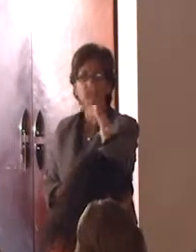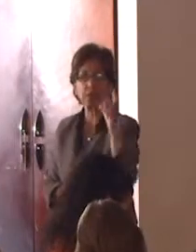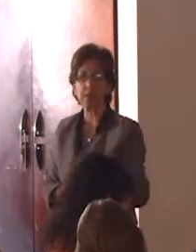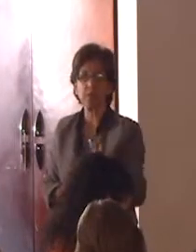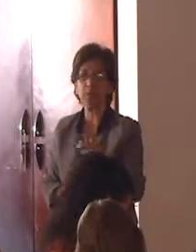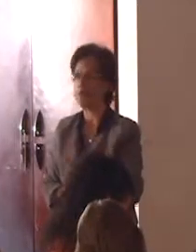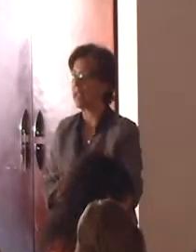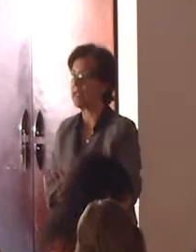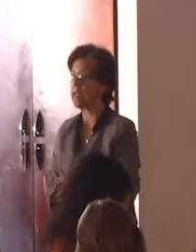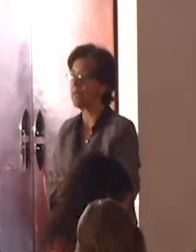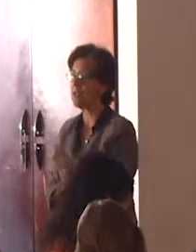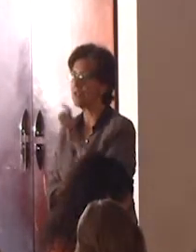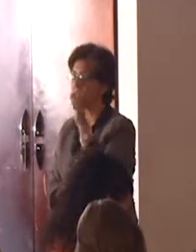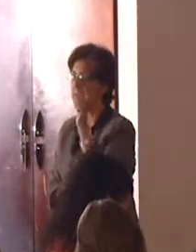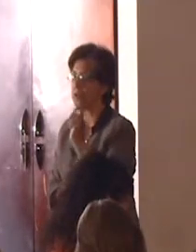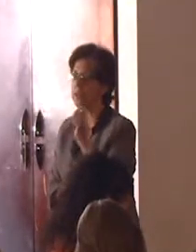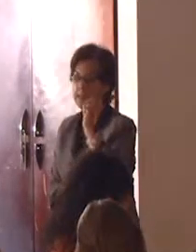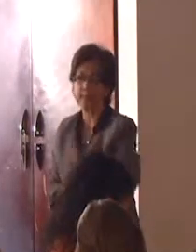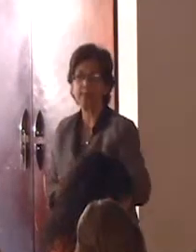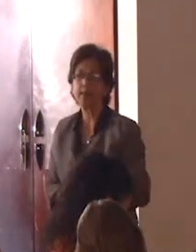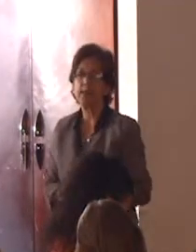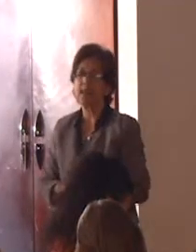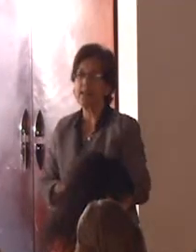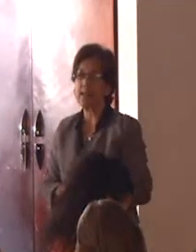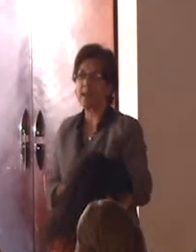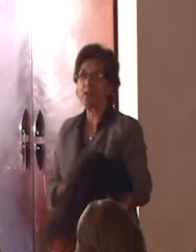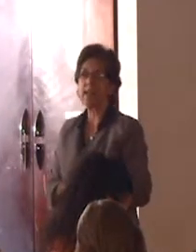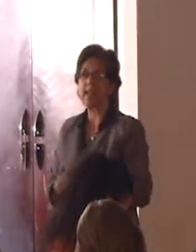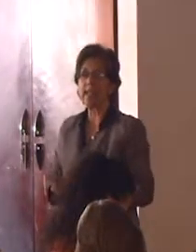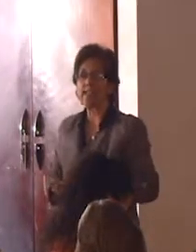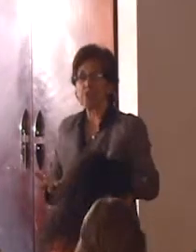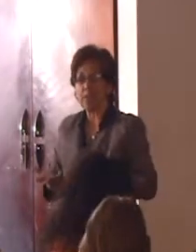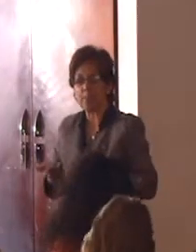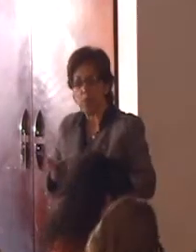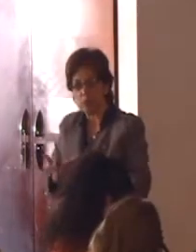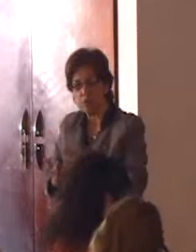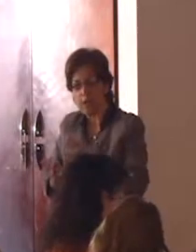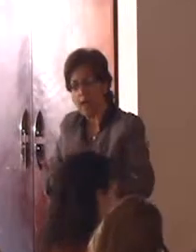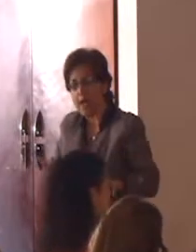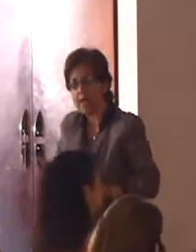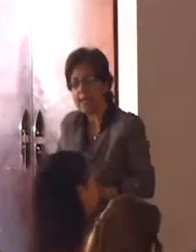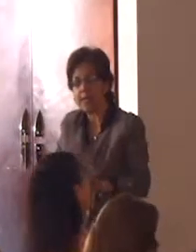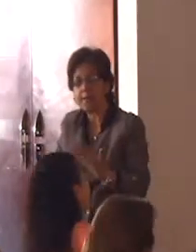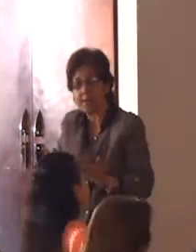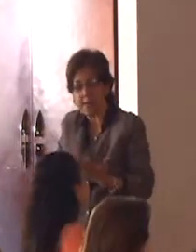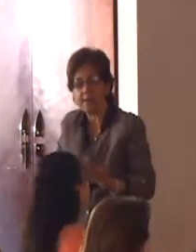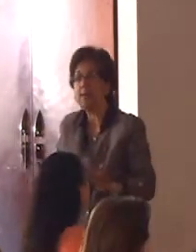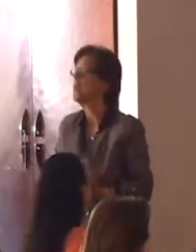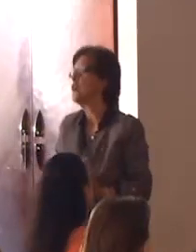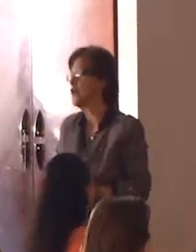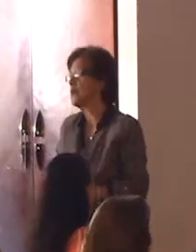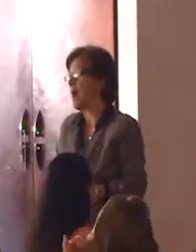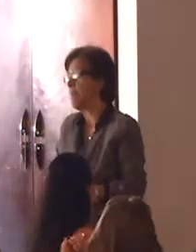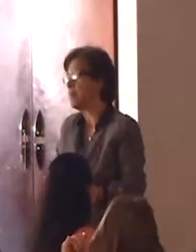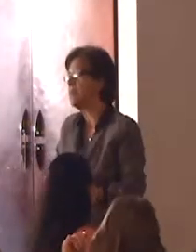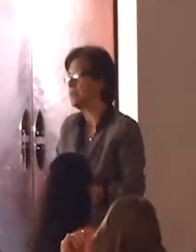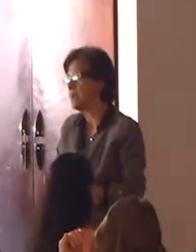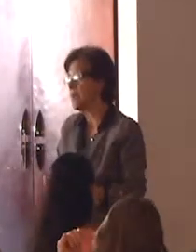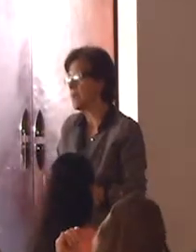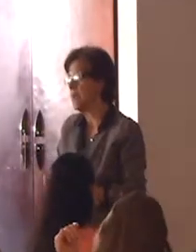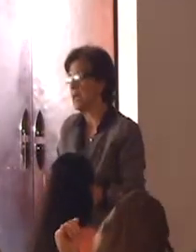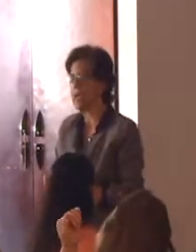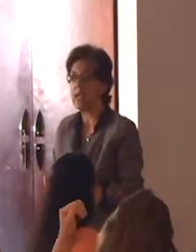es bastante. Aquí hubo otro concepto fundamental que fue el concepto de red, y creo que el hecho de que podamos trabajar en